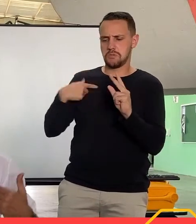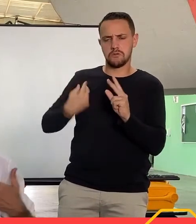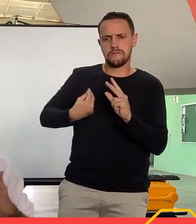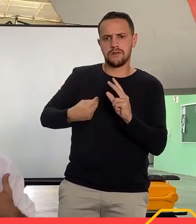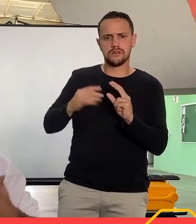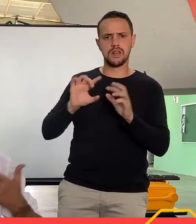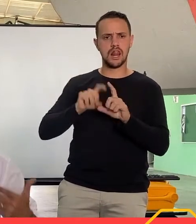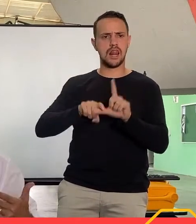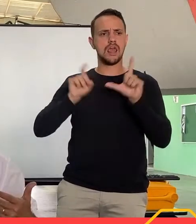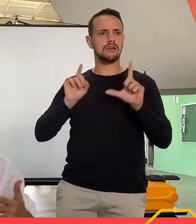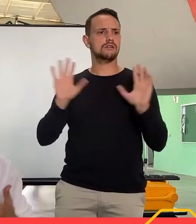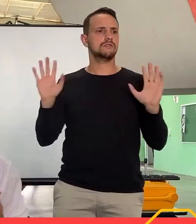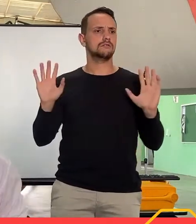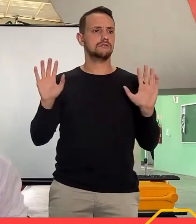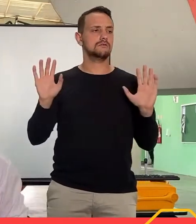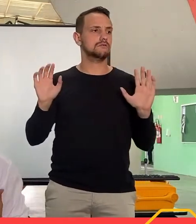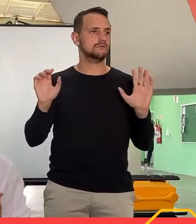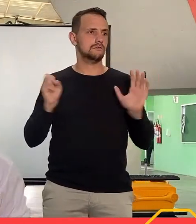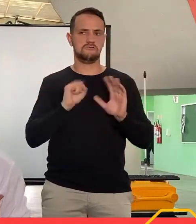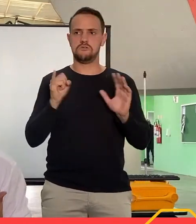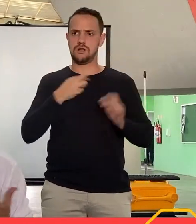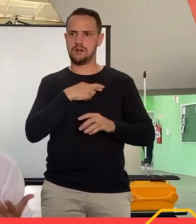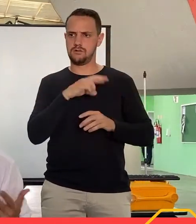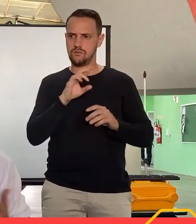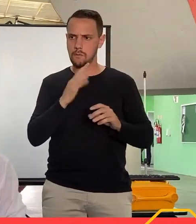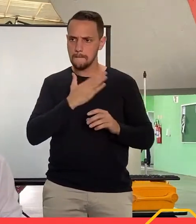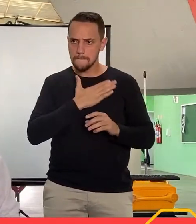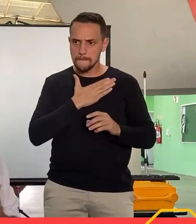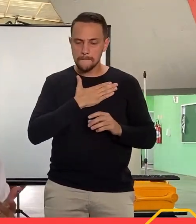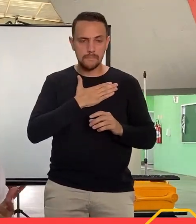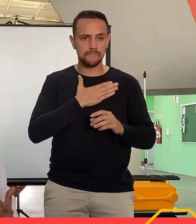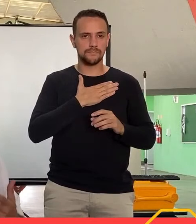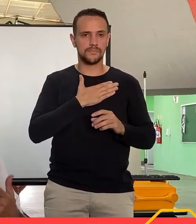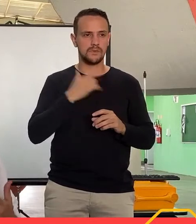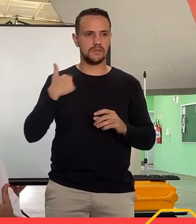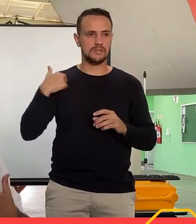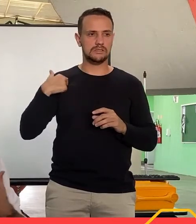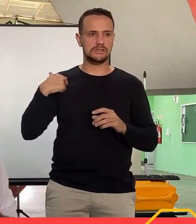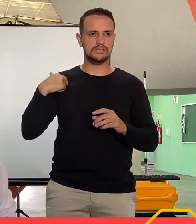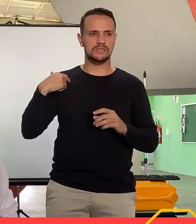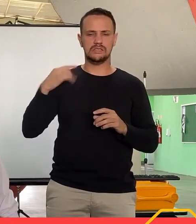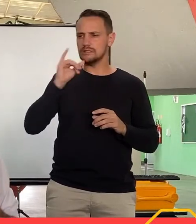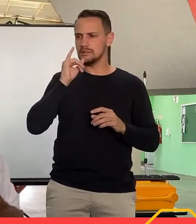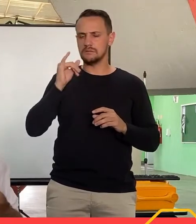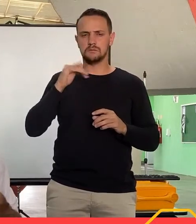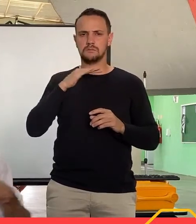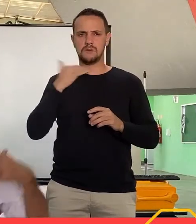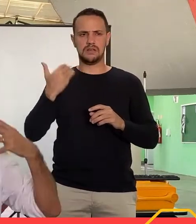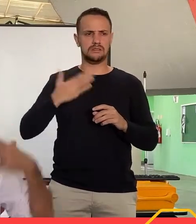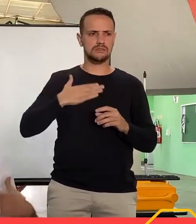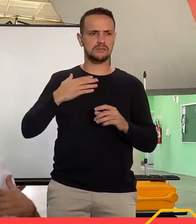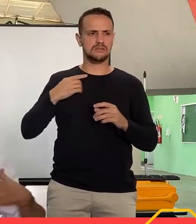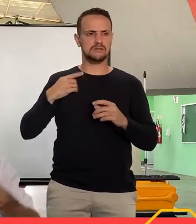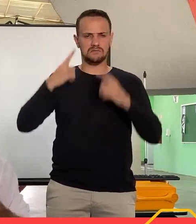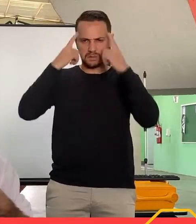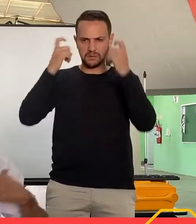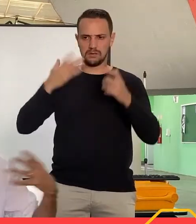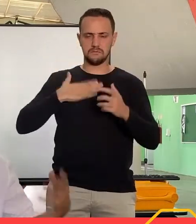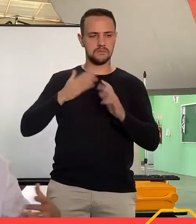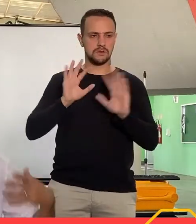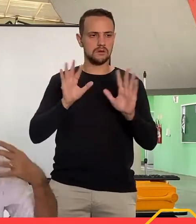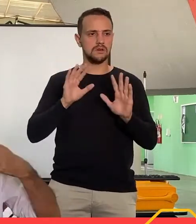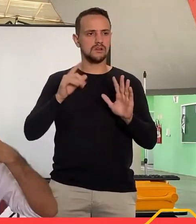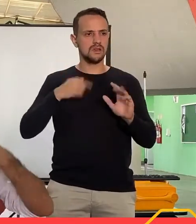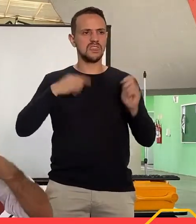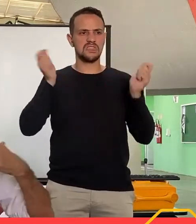integridade, porque eu não vou ser alvo, né, de nenhum tipo de molestamento. Eu posso ser de matriz afro,